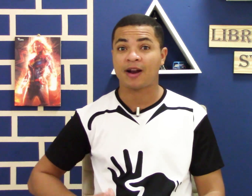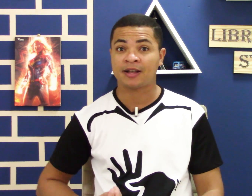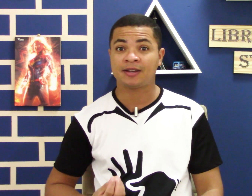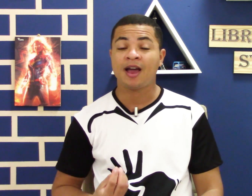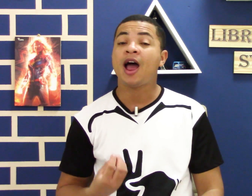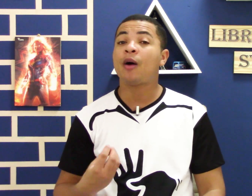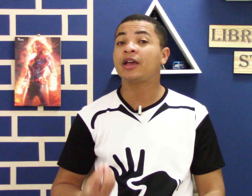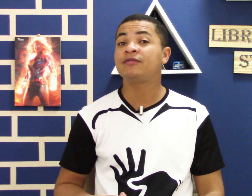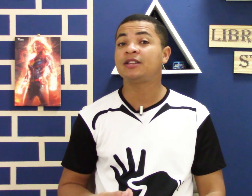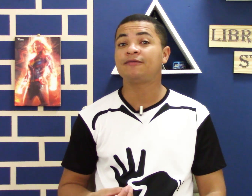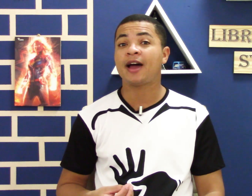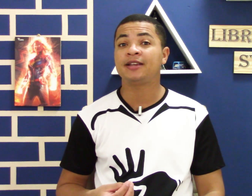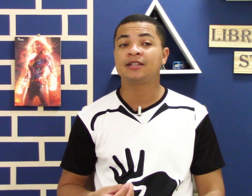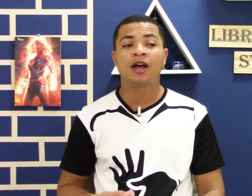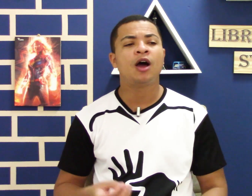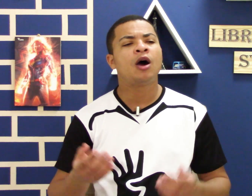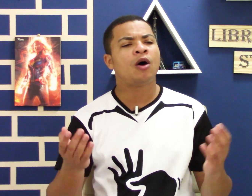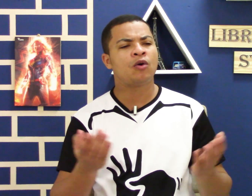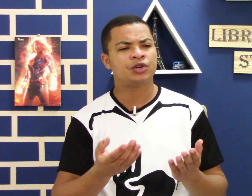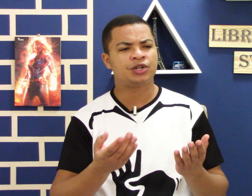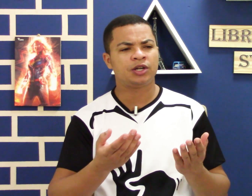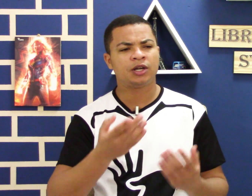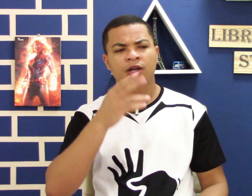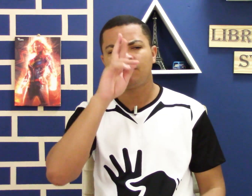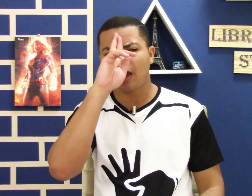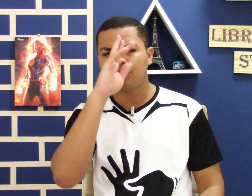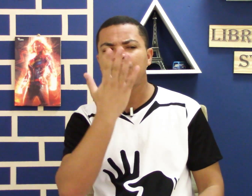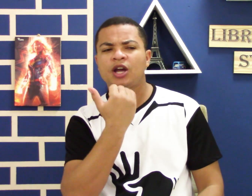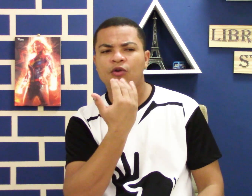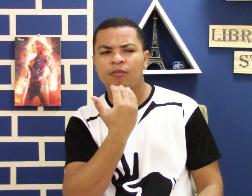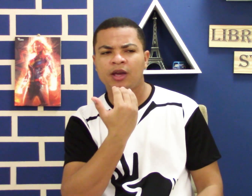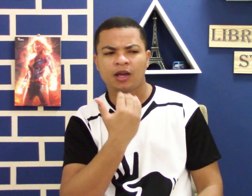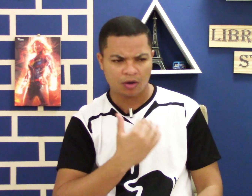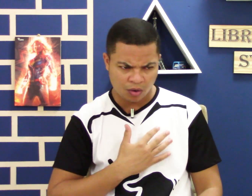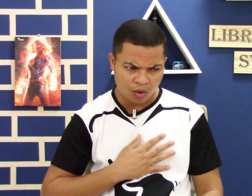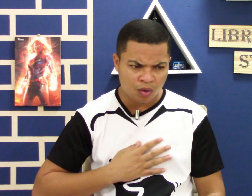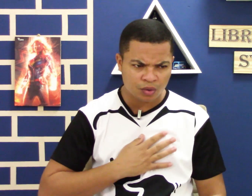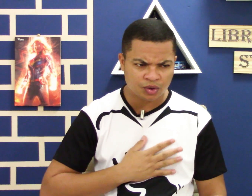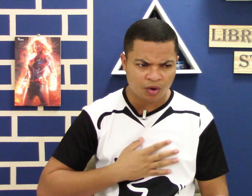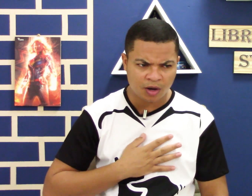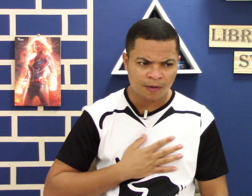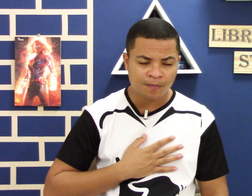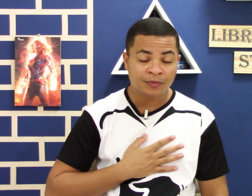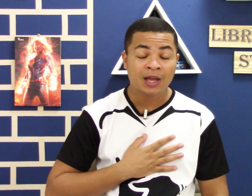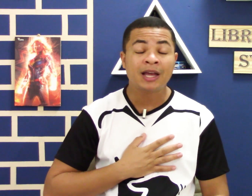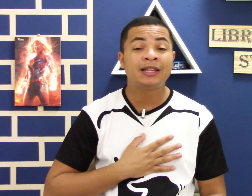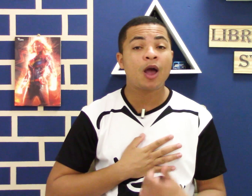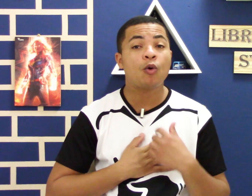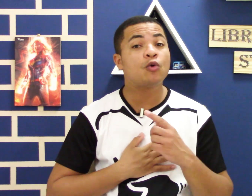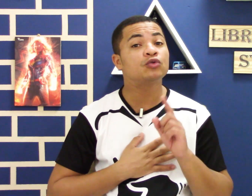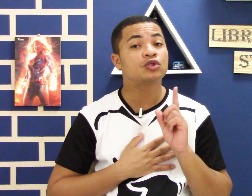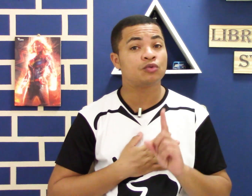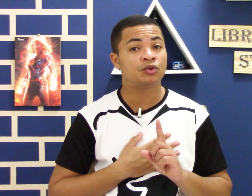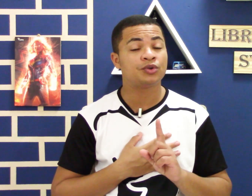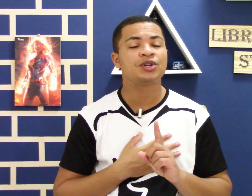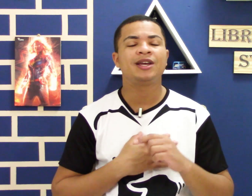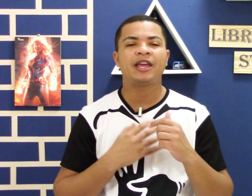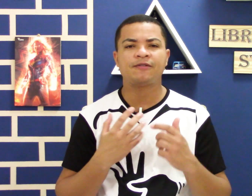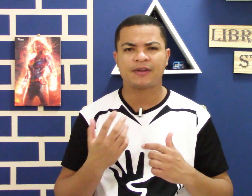frase. Aí o que que você faz? Hoje, meio-dia comer. Gostou? Tem alguns surdos que em